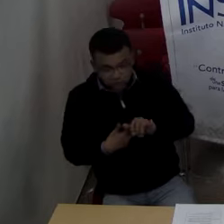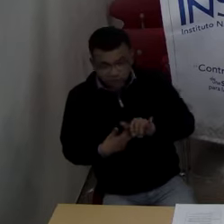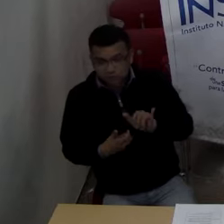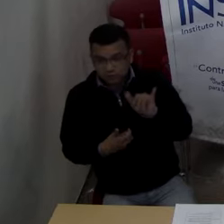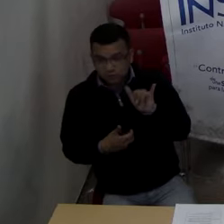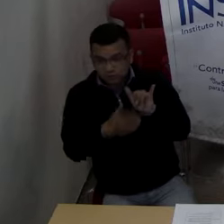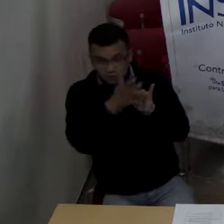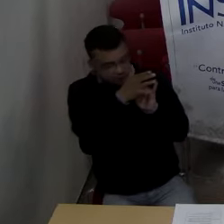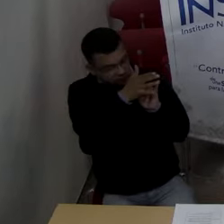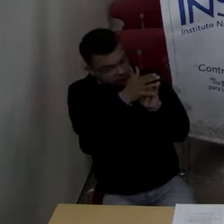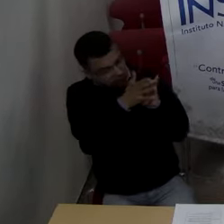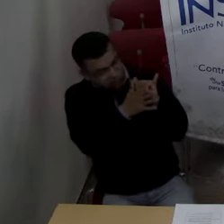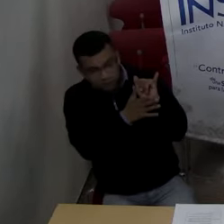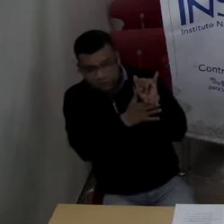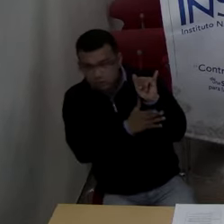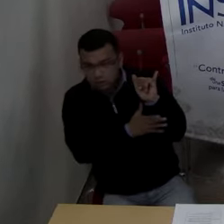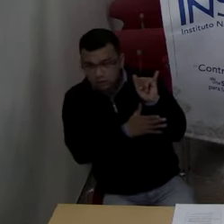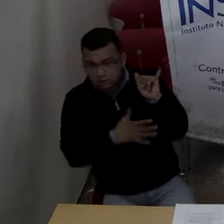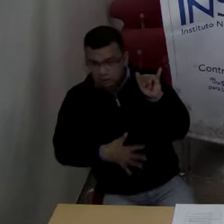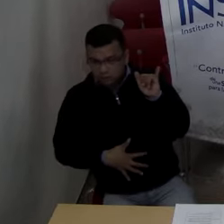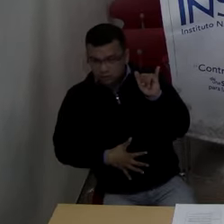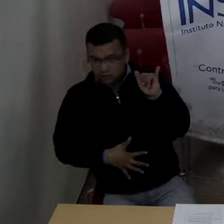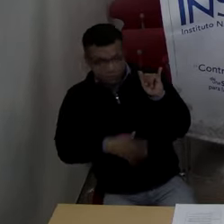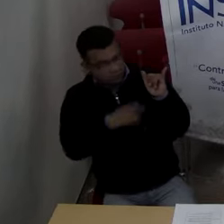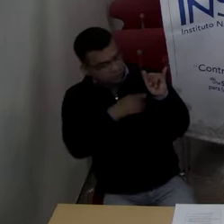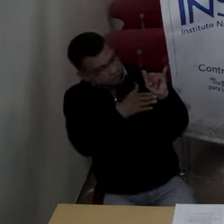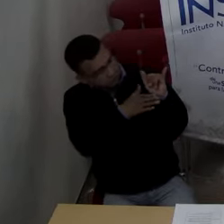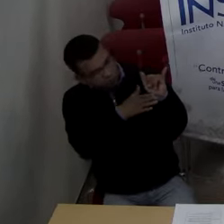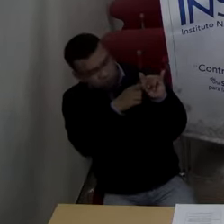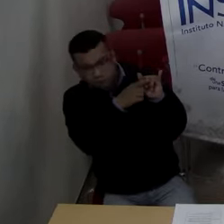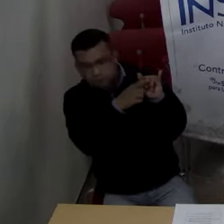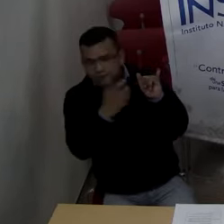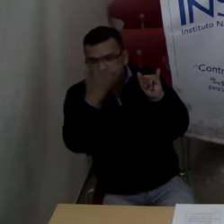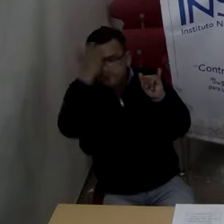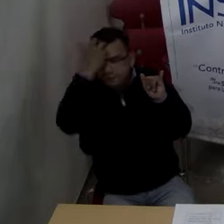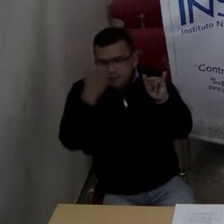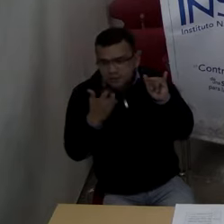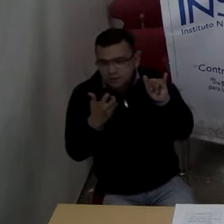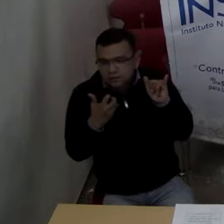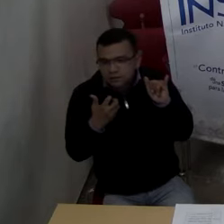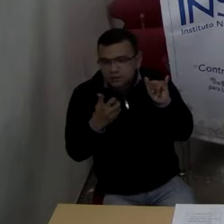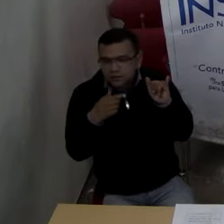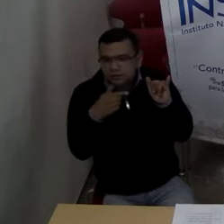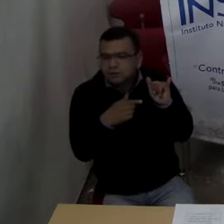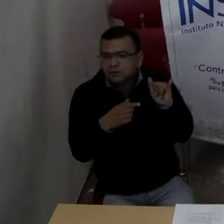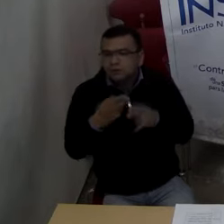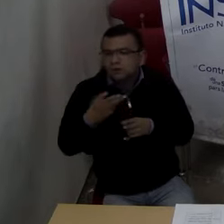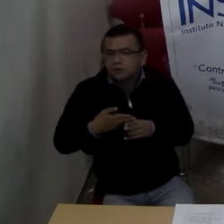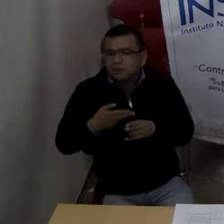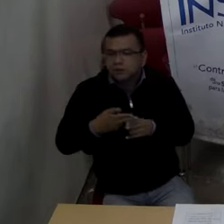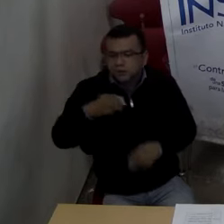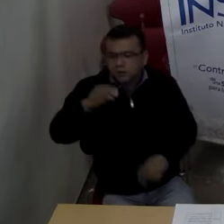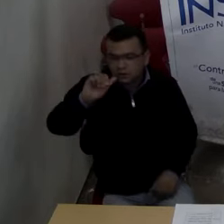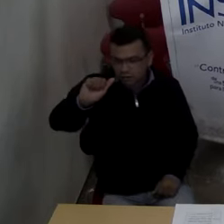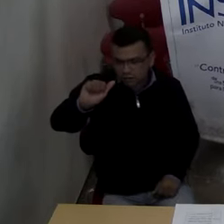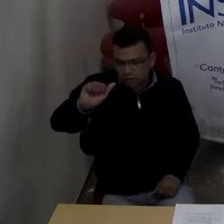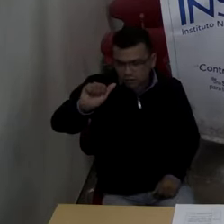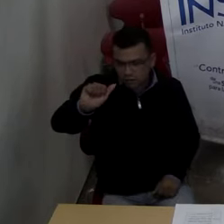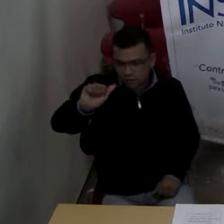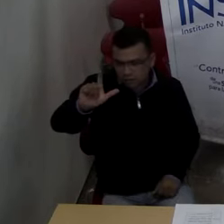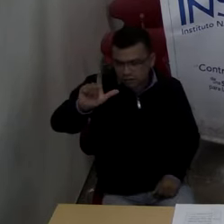feto. Por eso es tan importante. Además, se controlan y le enseñan a